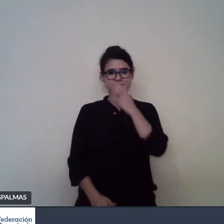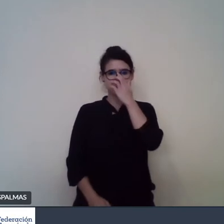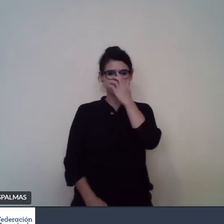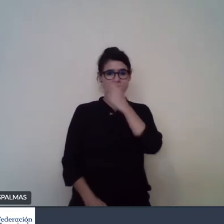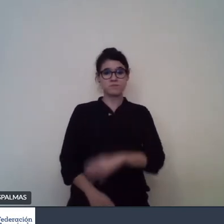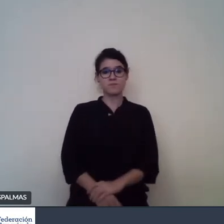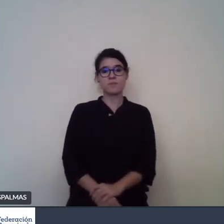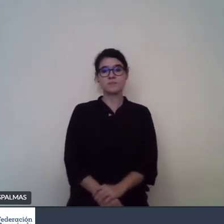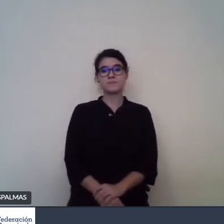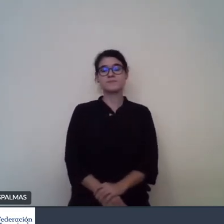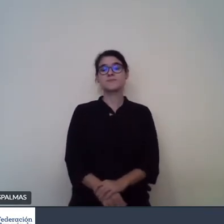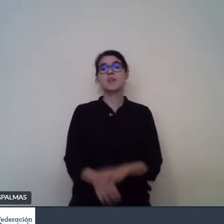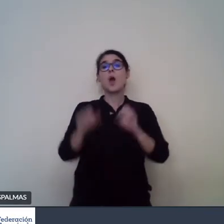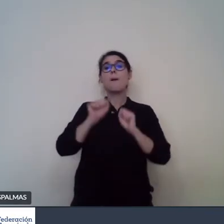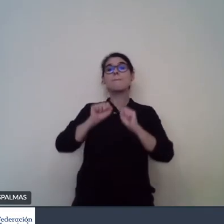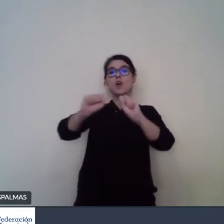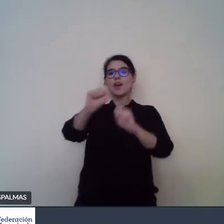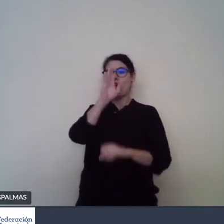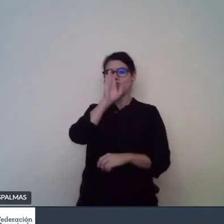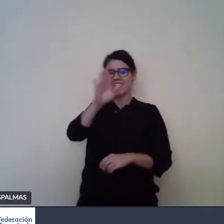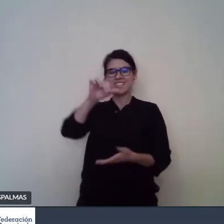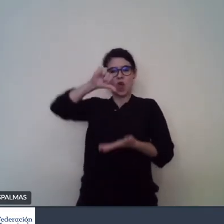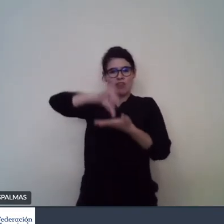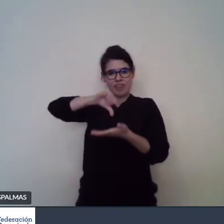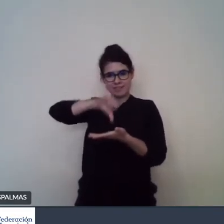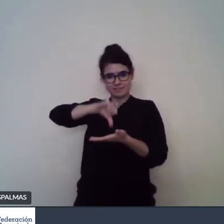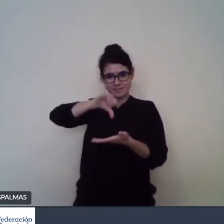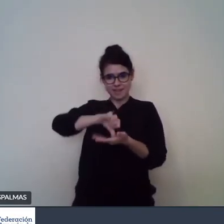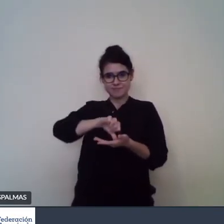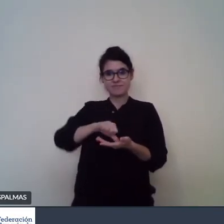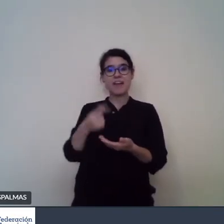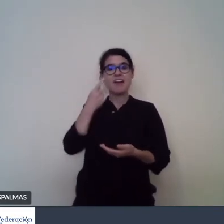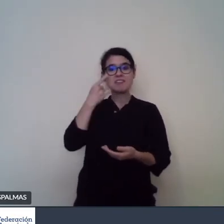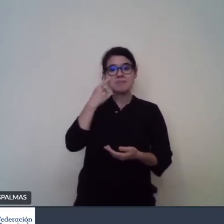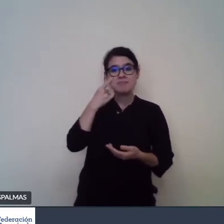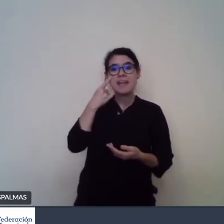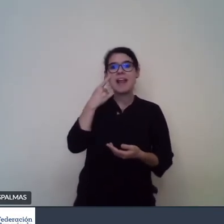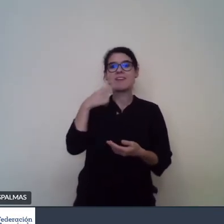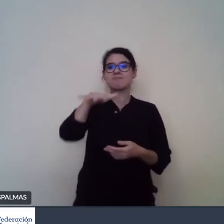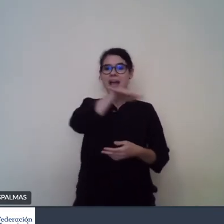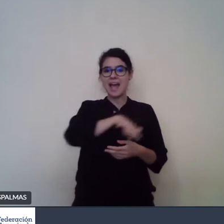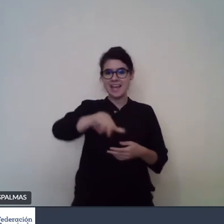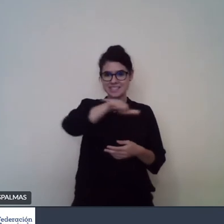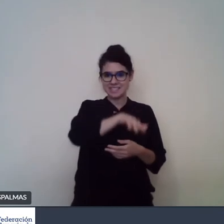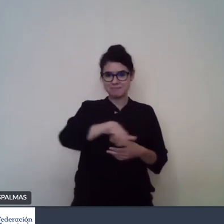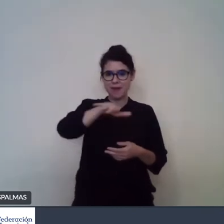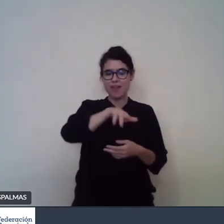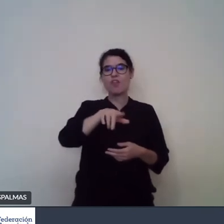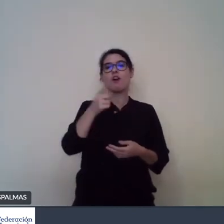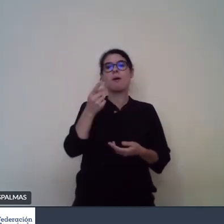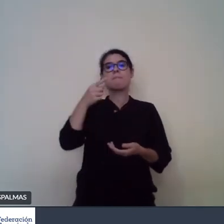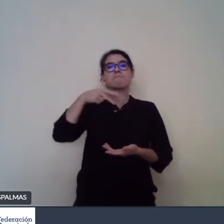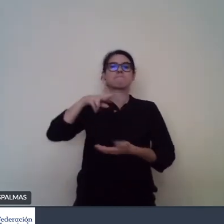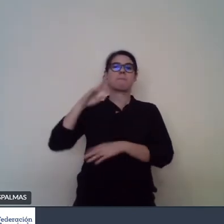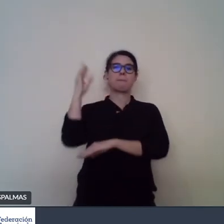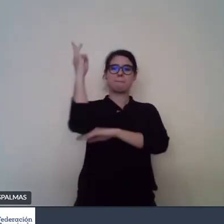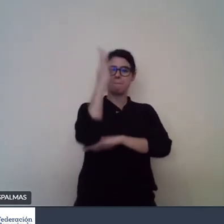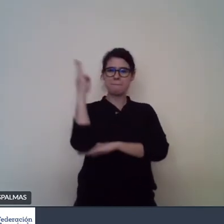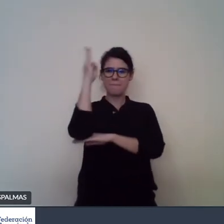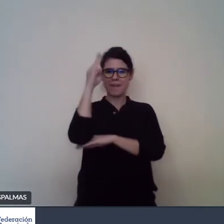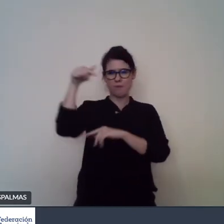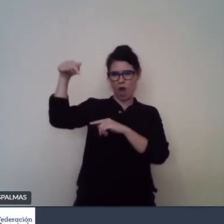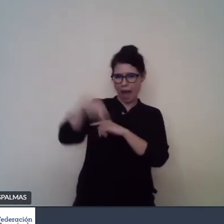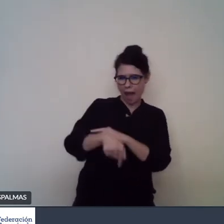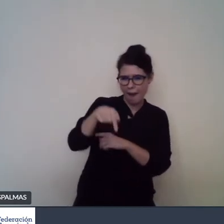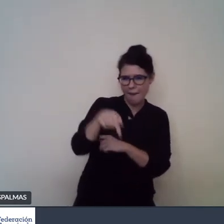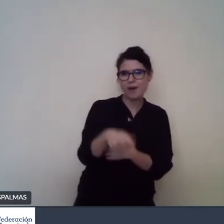Bloqueo directo central. Fijaros el espacio, los dos aleros muy abajo, el otro pivot muy abajo, todo el espacio que queda aquí para atacar sobre el bote